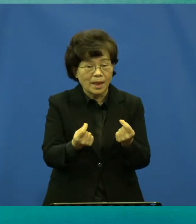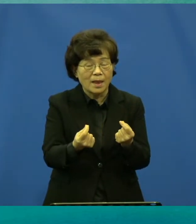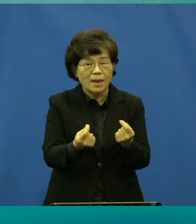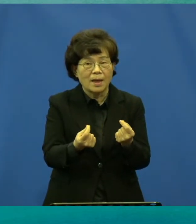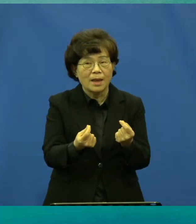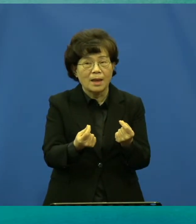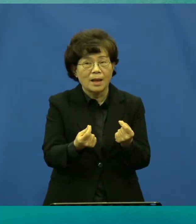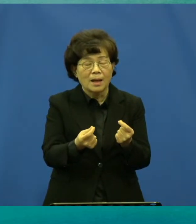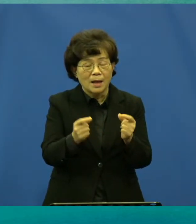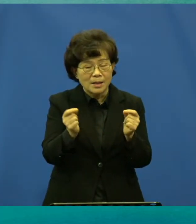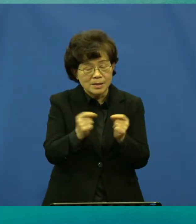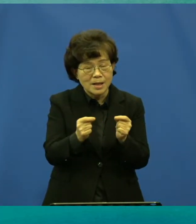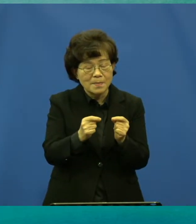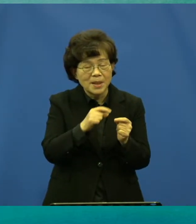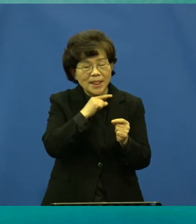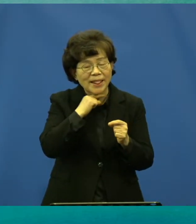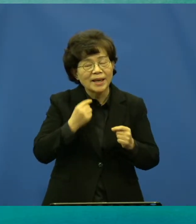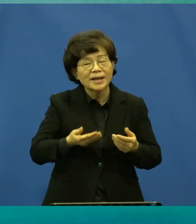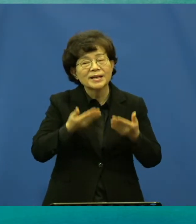너무 짧은 헌신입니다.